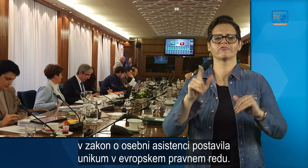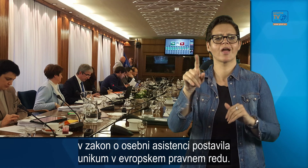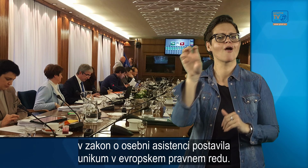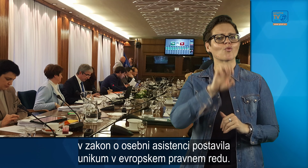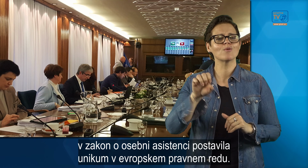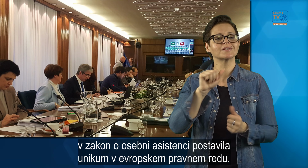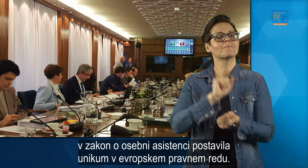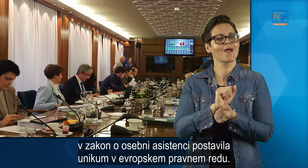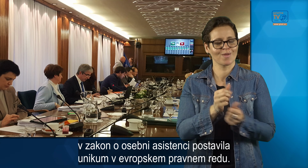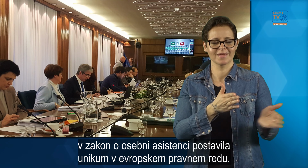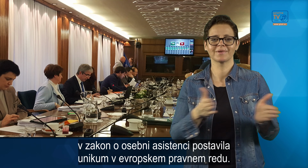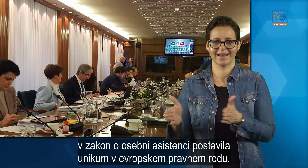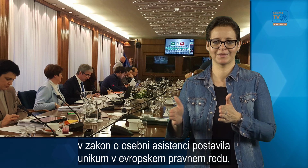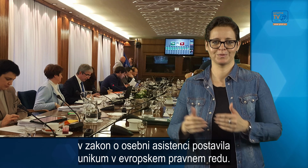unikum v evropskem pravnem redu.